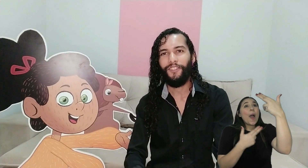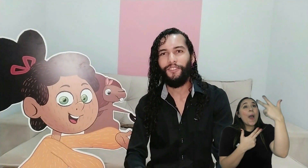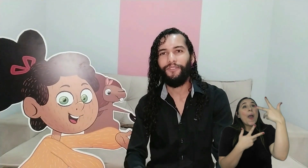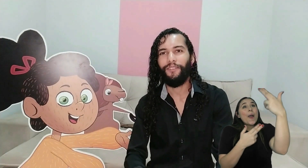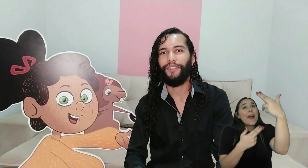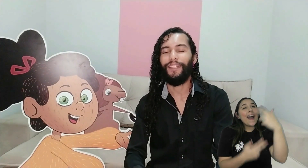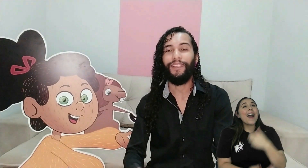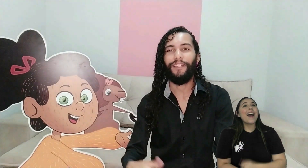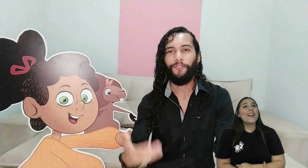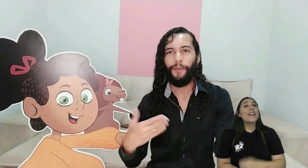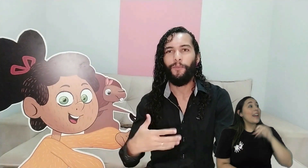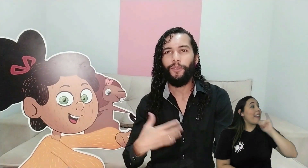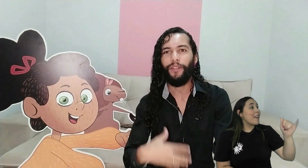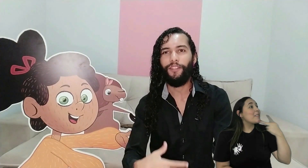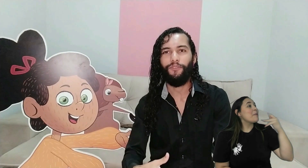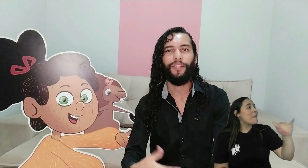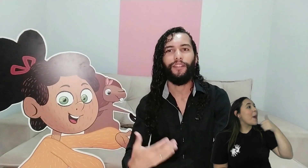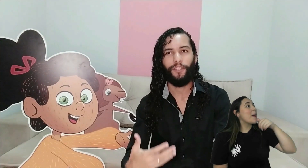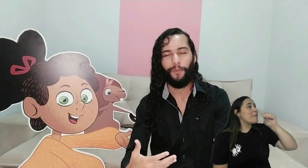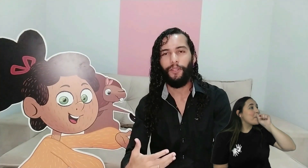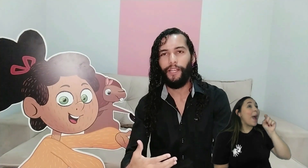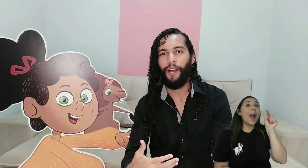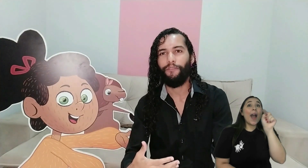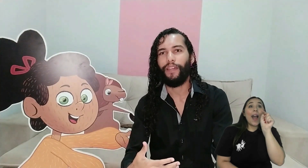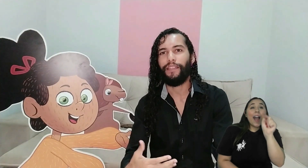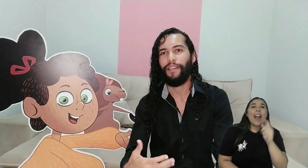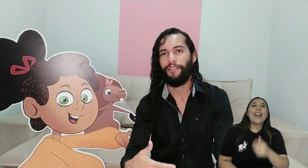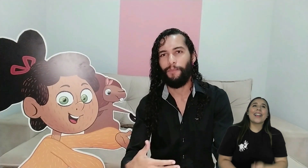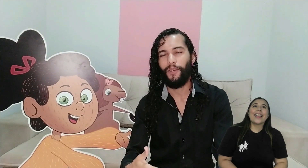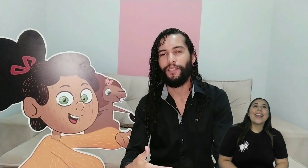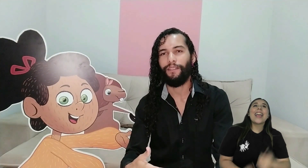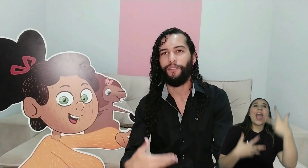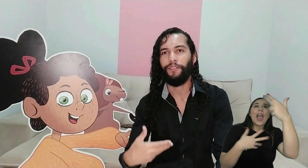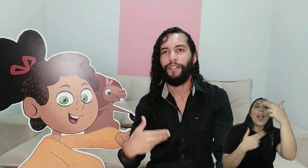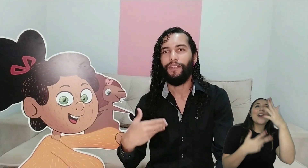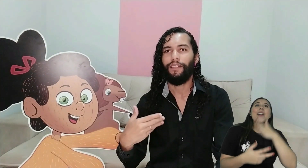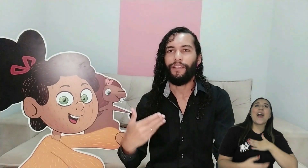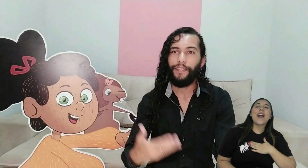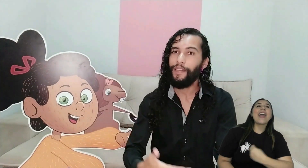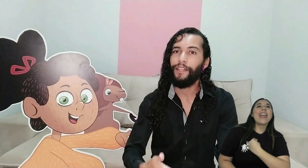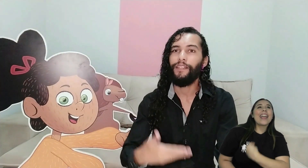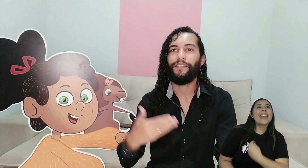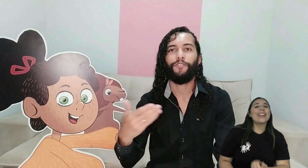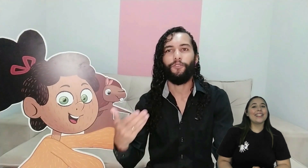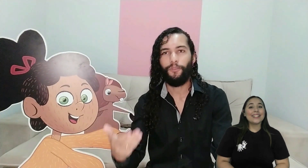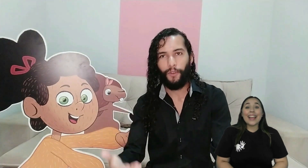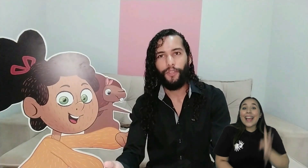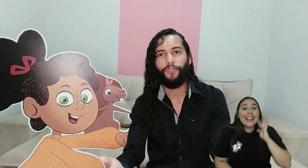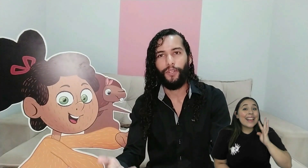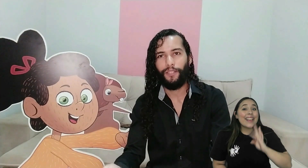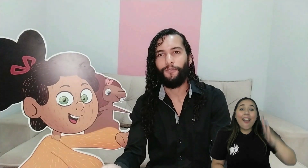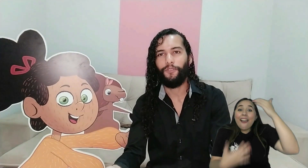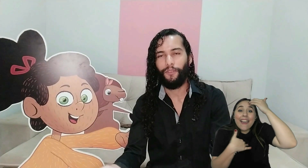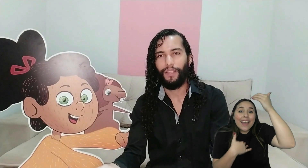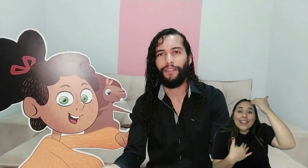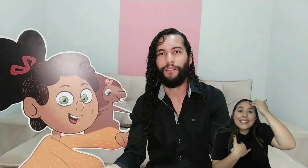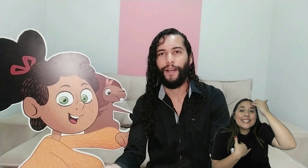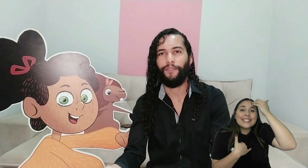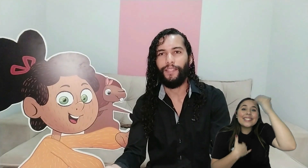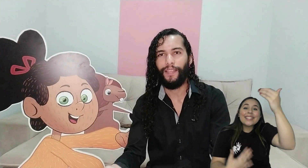é o que a gente vive. E isso é muito gratificante, é muito legal ver essa resposta das crianças ou dos professores que usam desenho